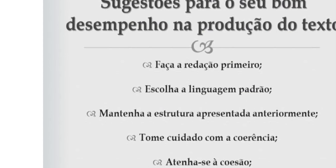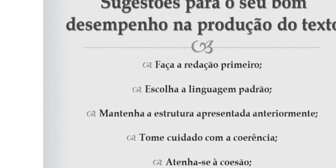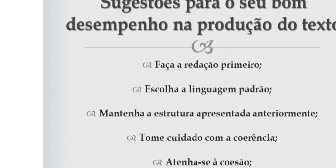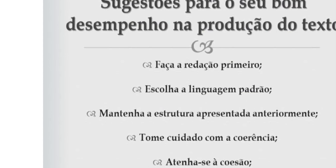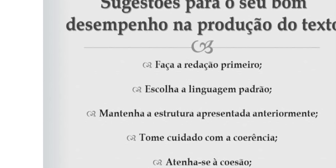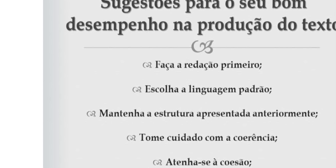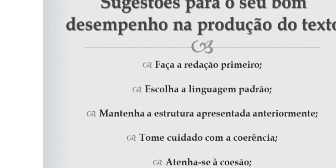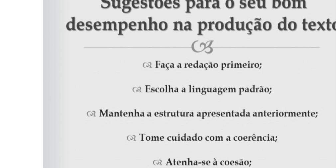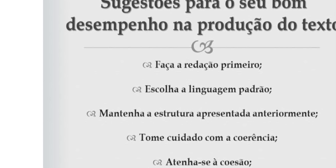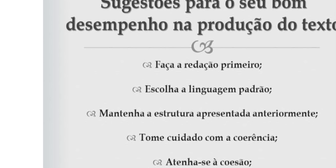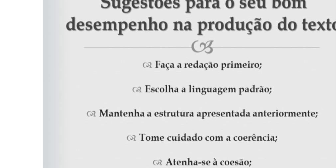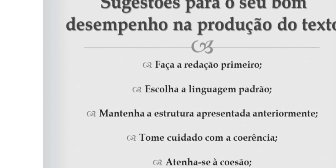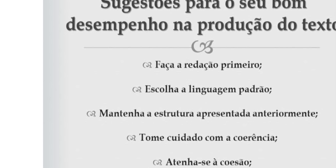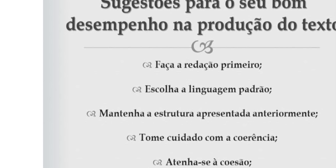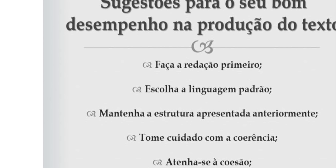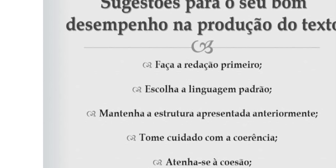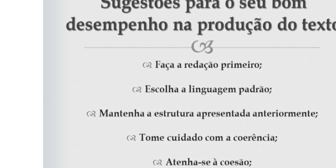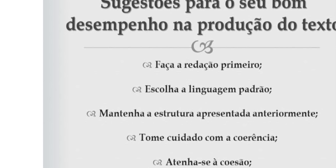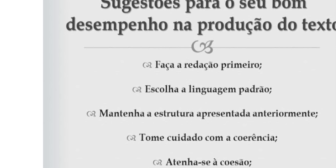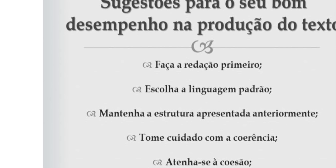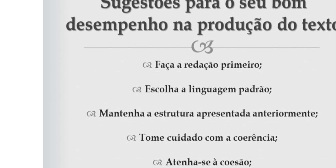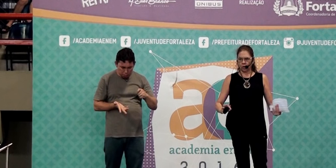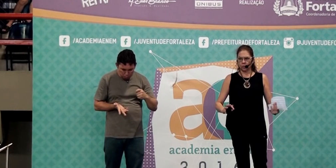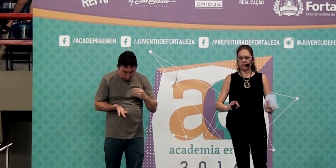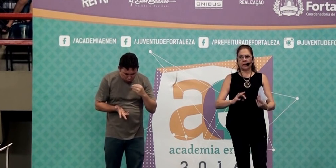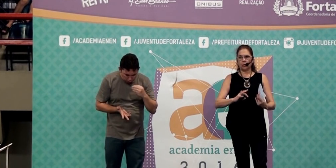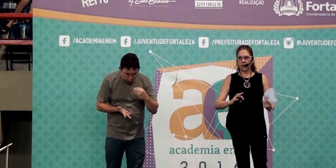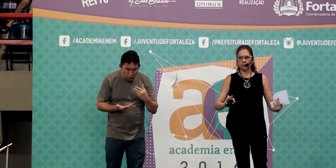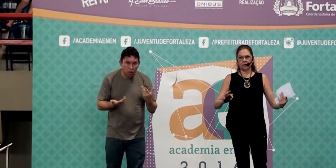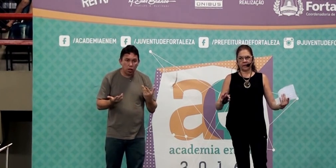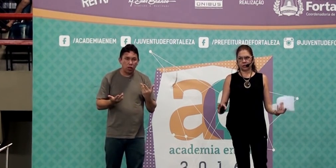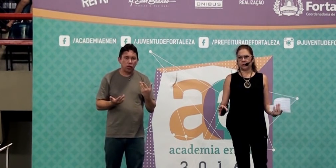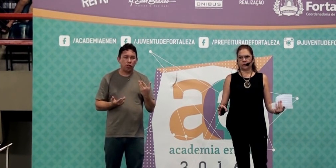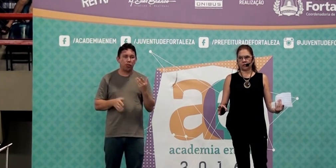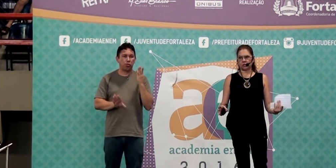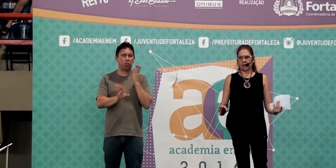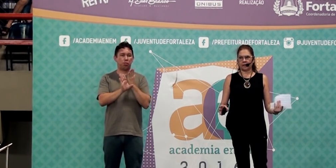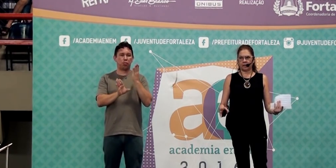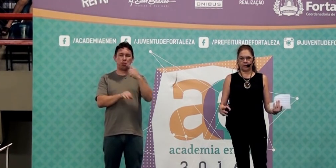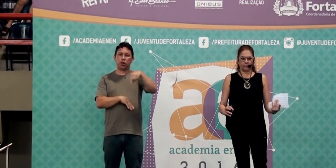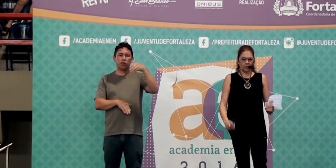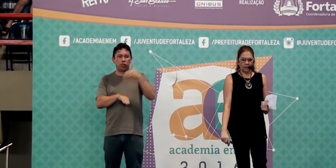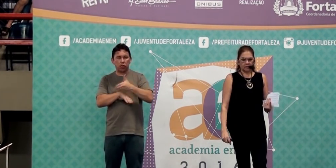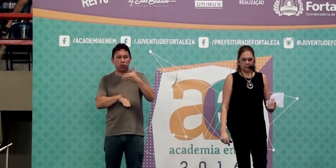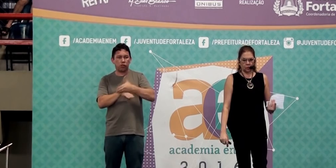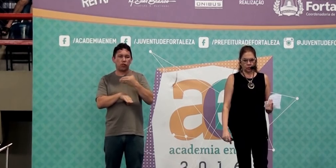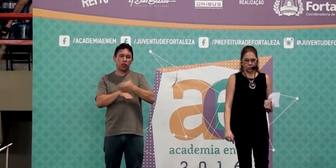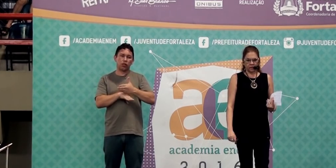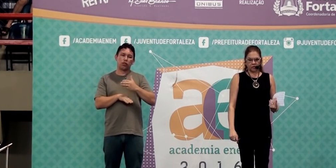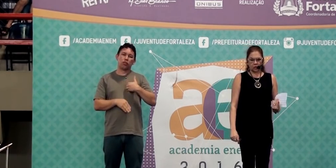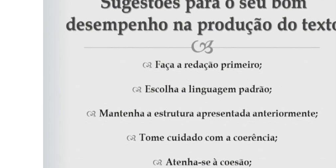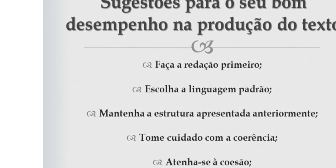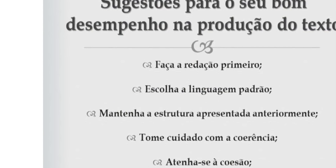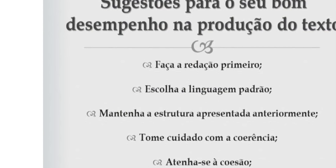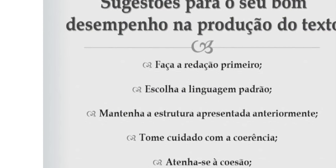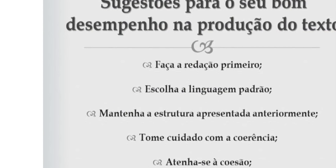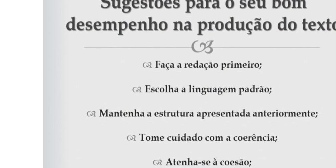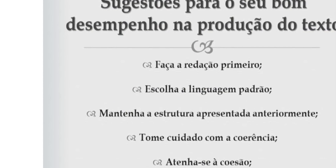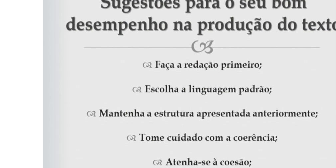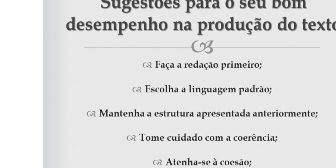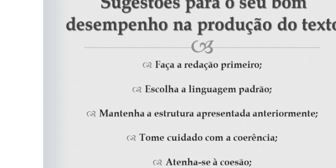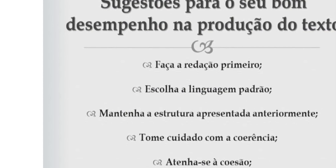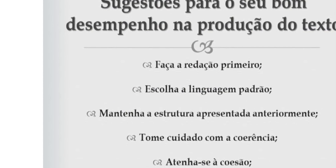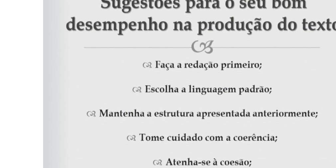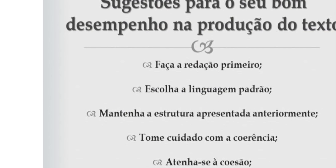a caneta pode falhar, enfim. É em jogo o seu ano letivo que está ali. Segundo, escolha a